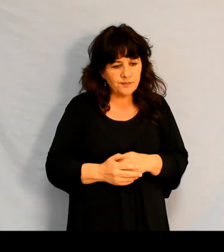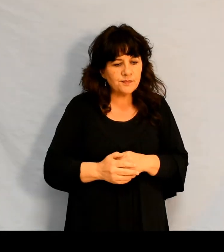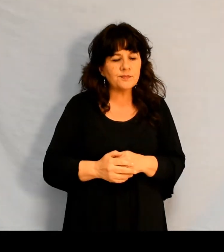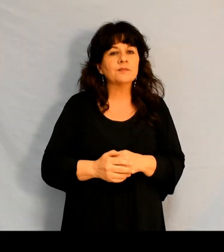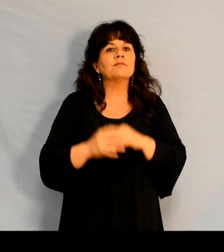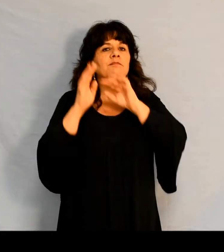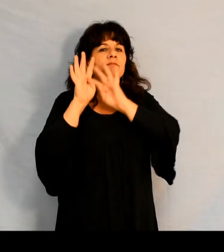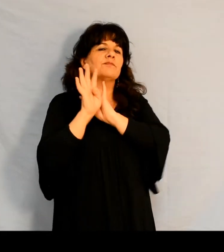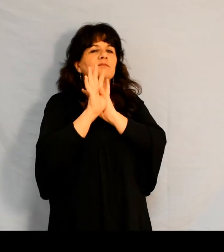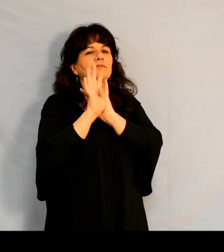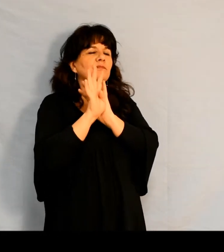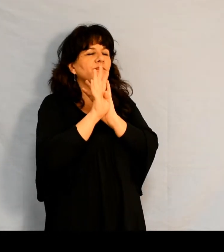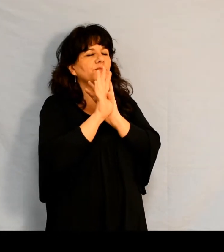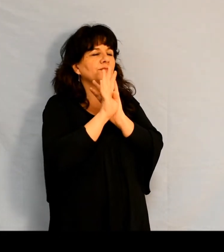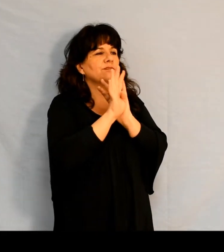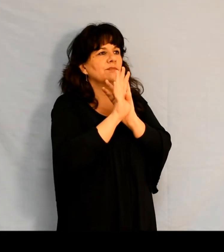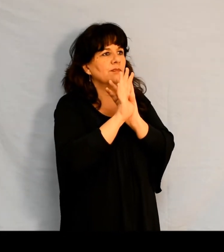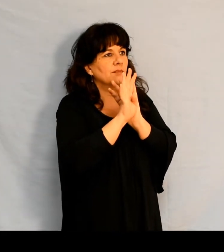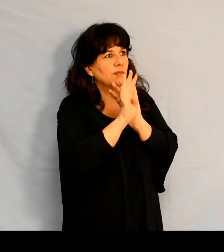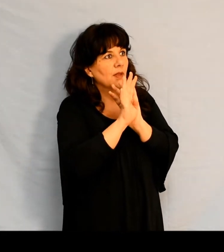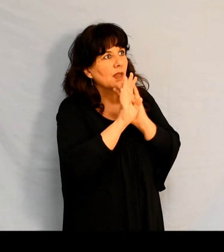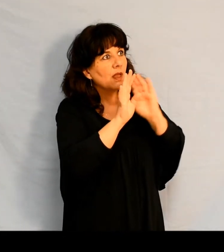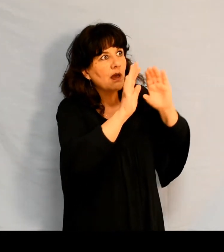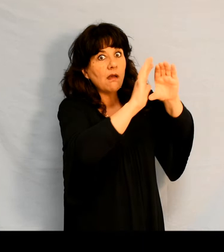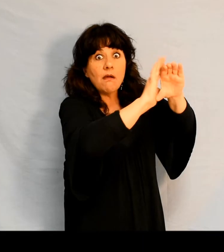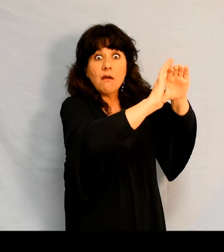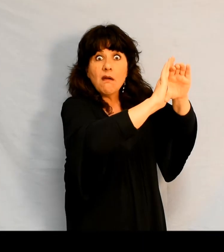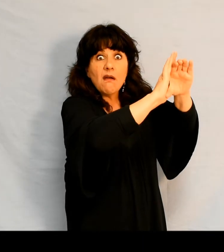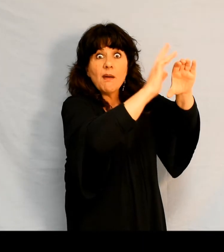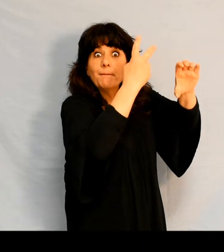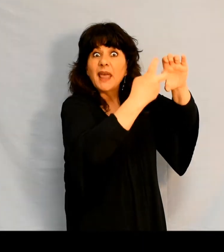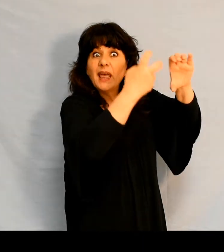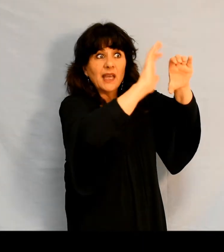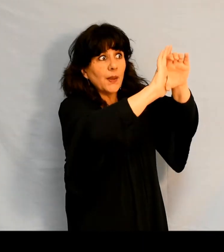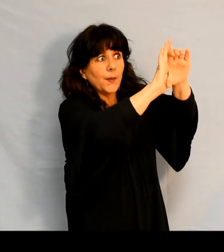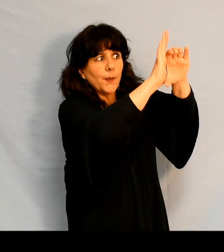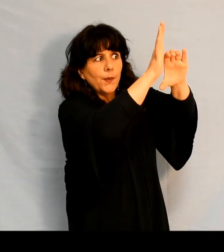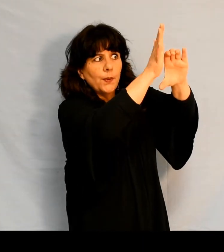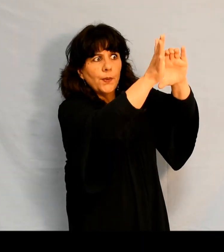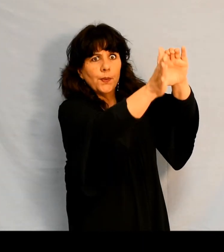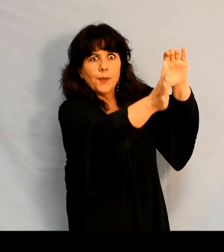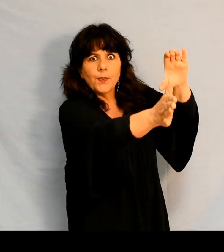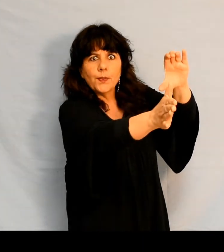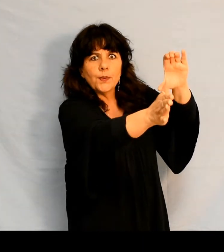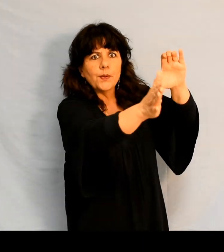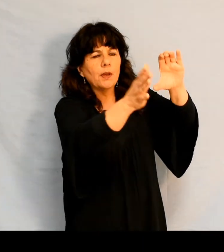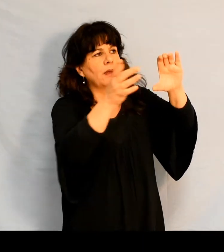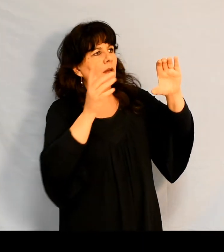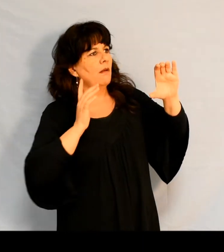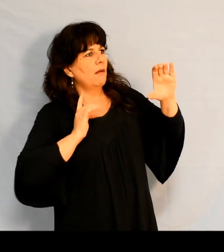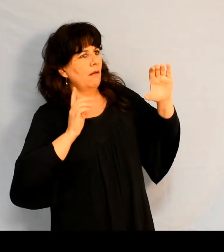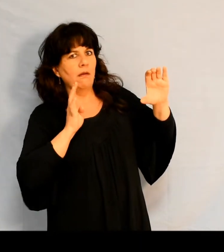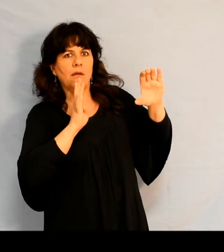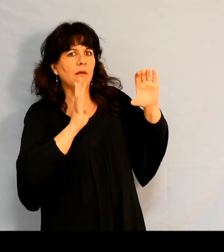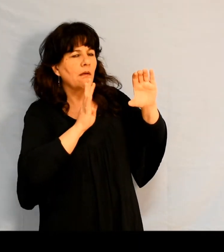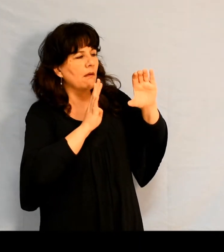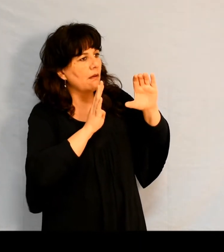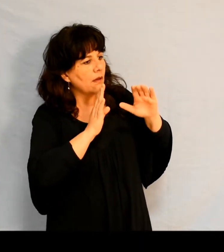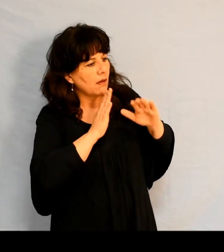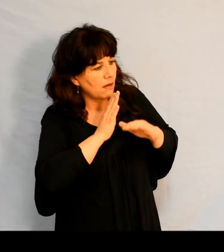Elles trouvèrent la pierre roulée sur le côté du tombeau. Elles entrèrent, mais ne trouvèrent pas le corps du